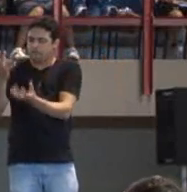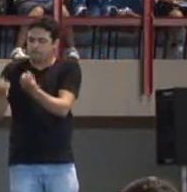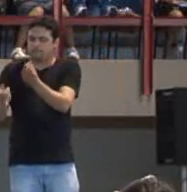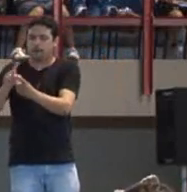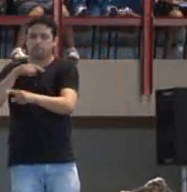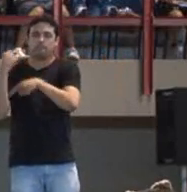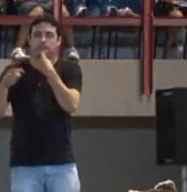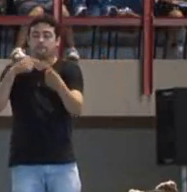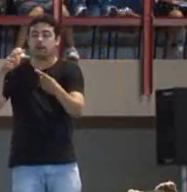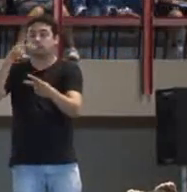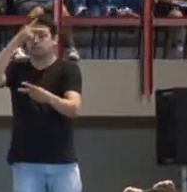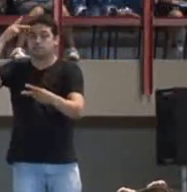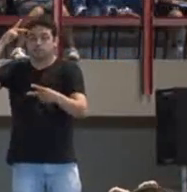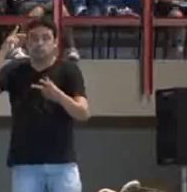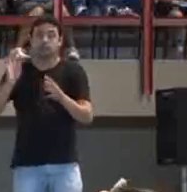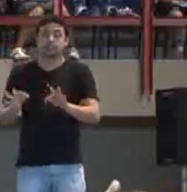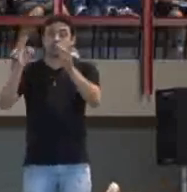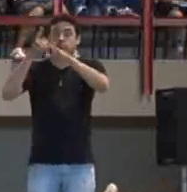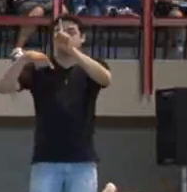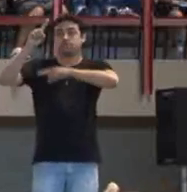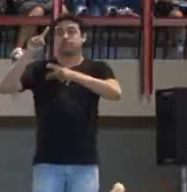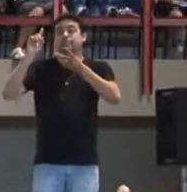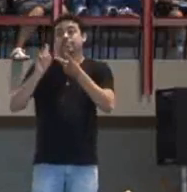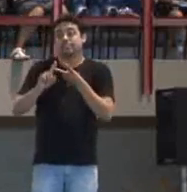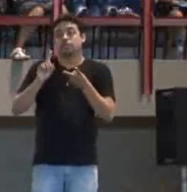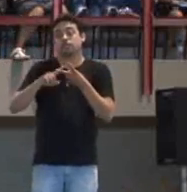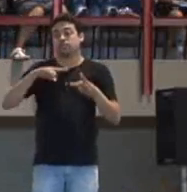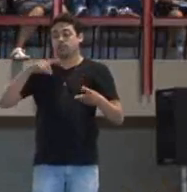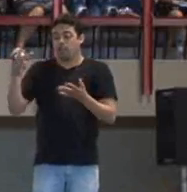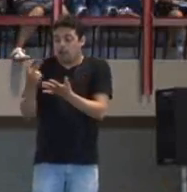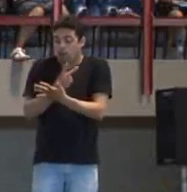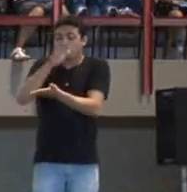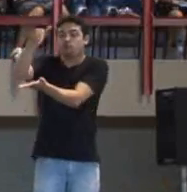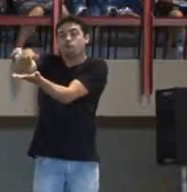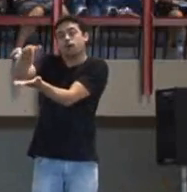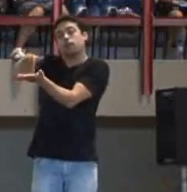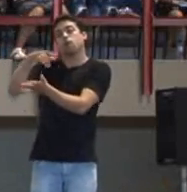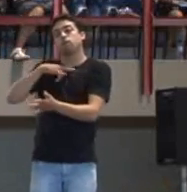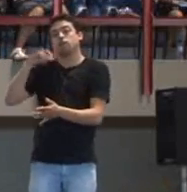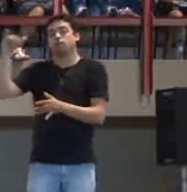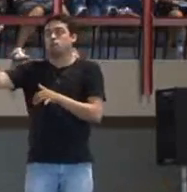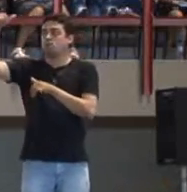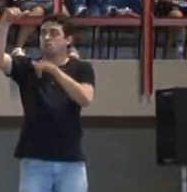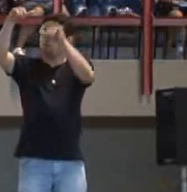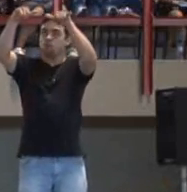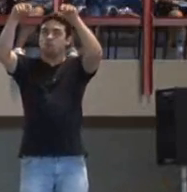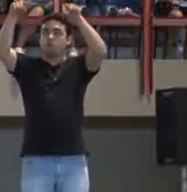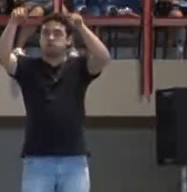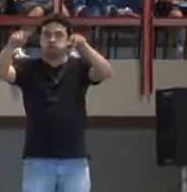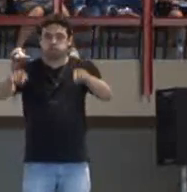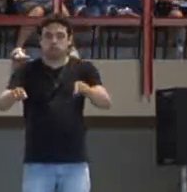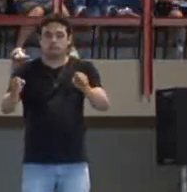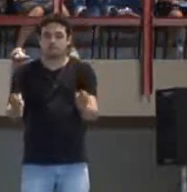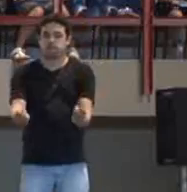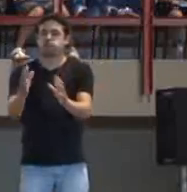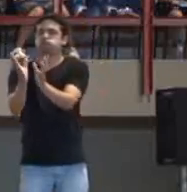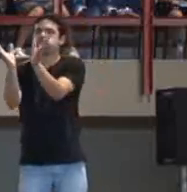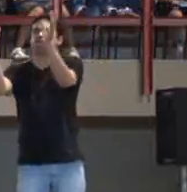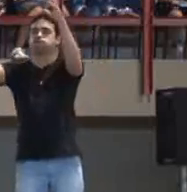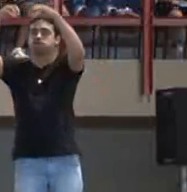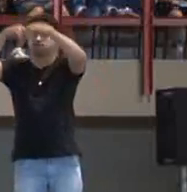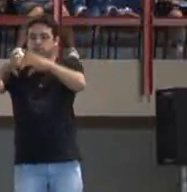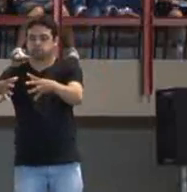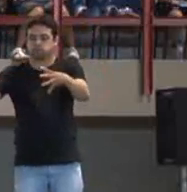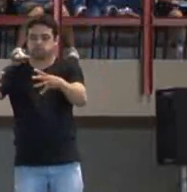digamos mais modernas culminou Essa guerra no lançamento de duas bombas nucleares ninguém sabia nem o que era uma bomba nuclear quando as